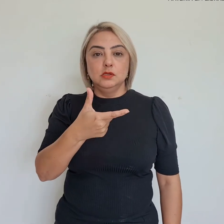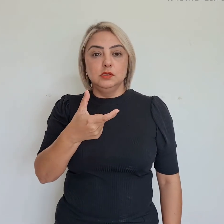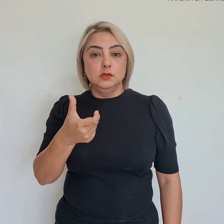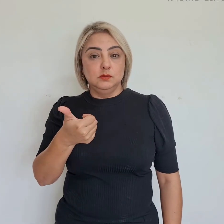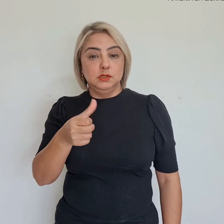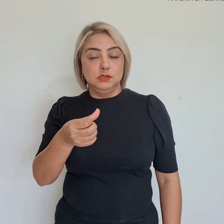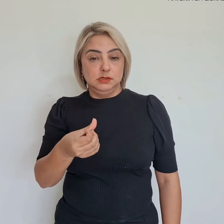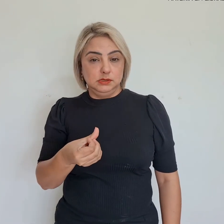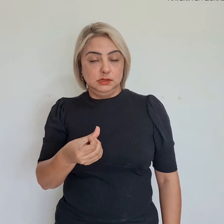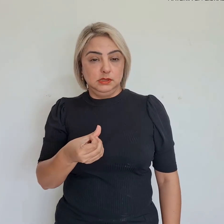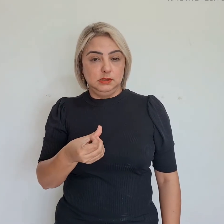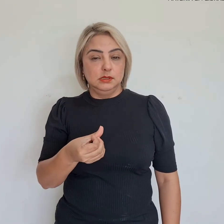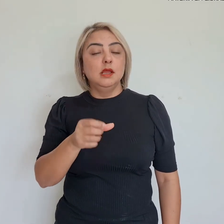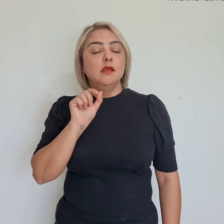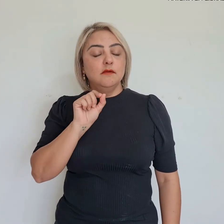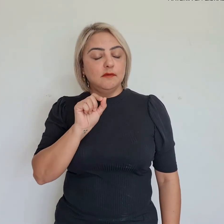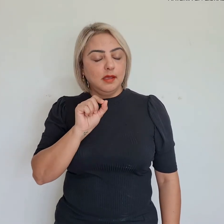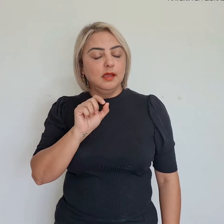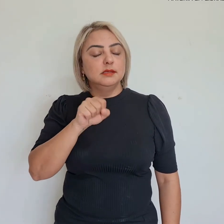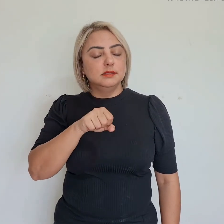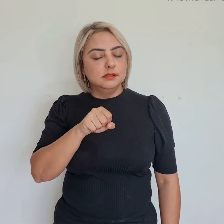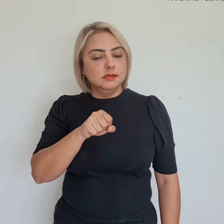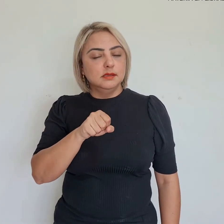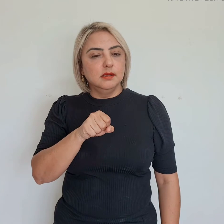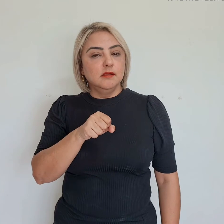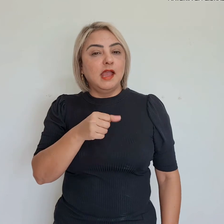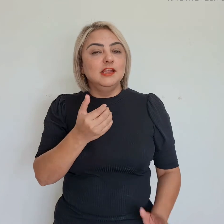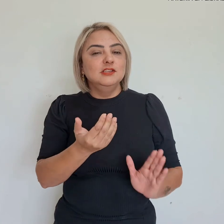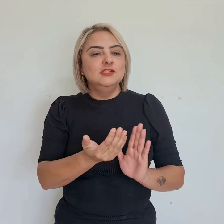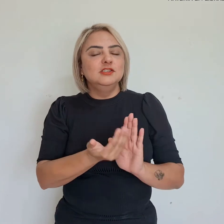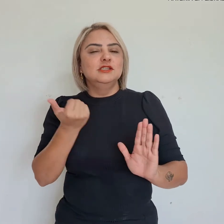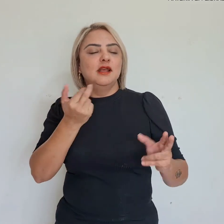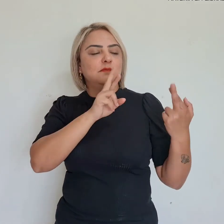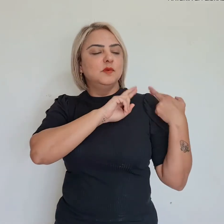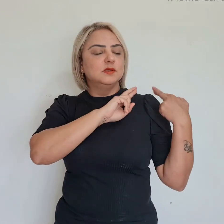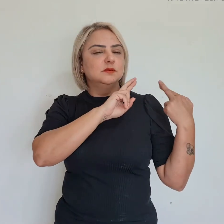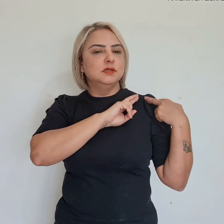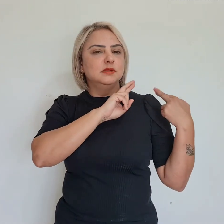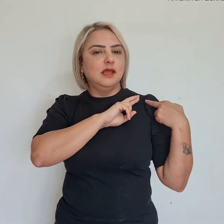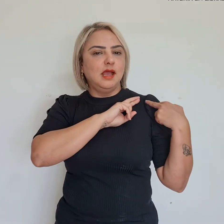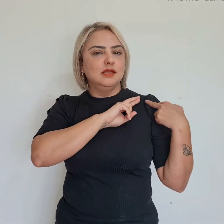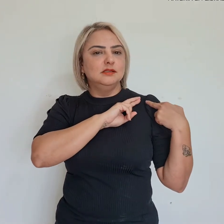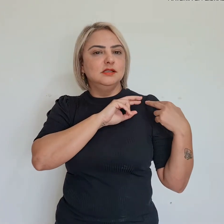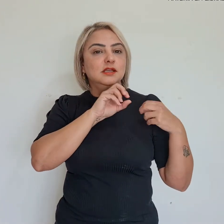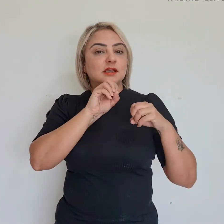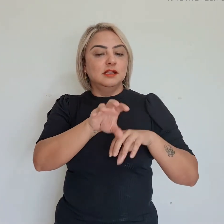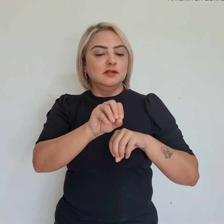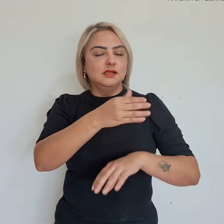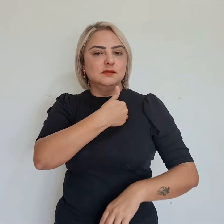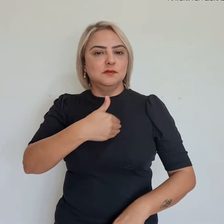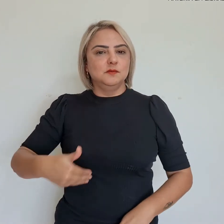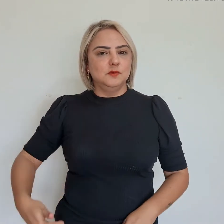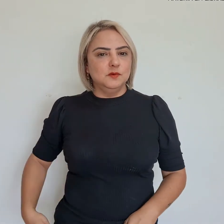95/2016, vai se desresponsabilizando da educação pública. Vai fazendo com que